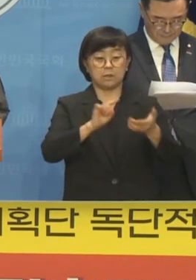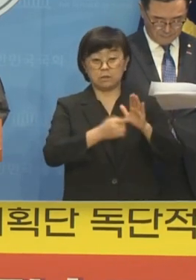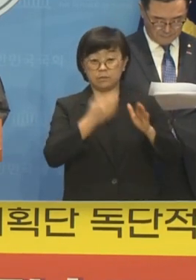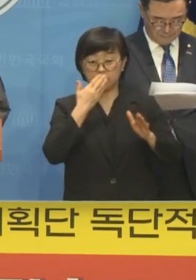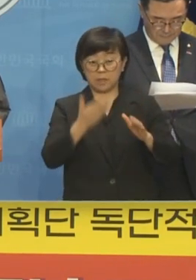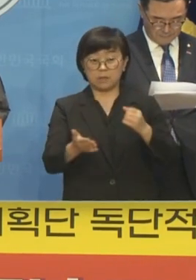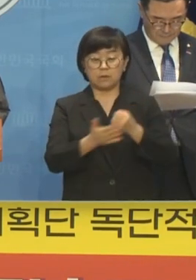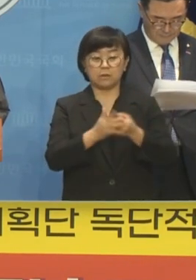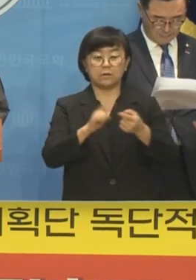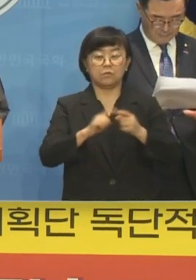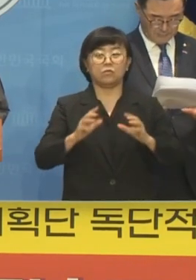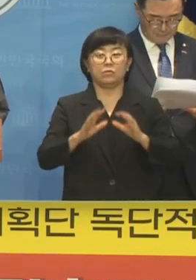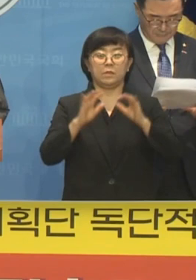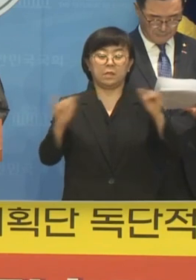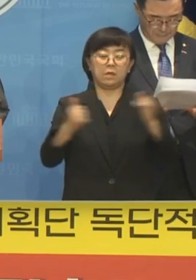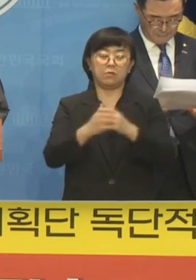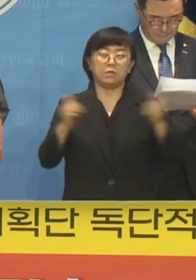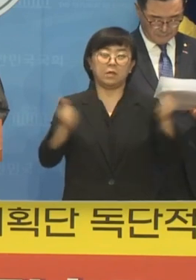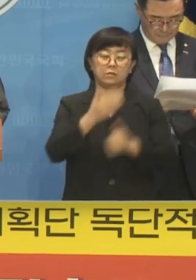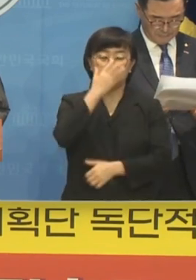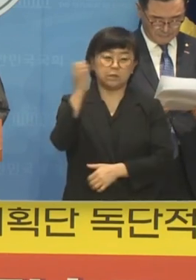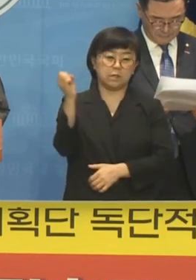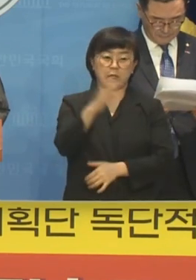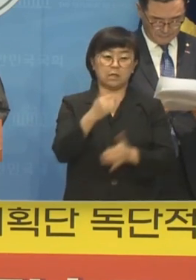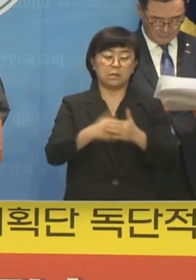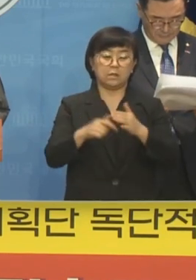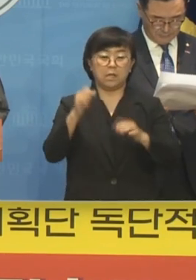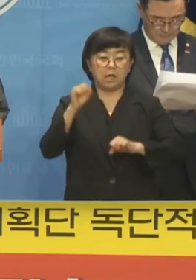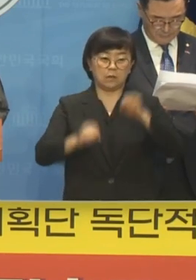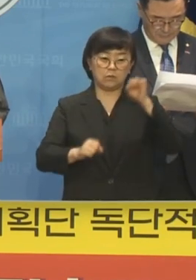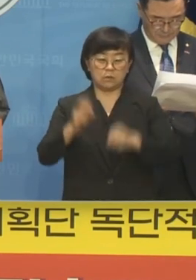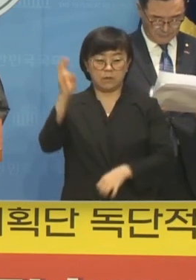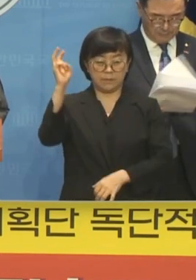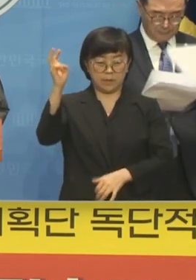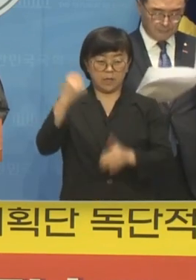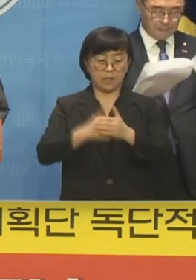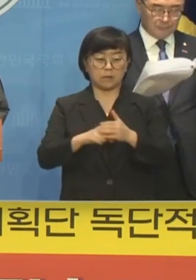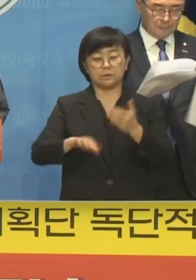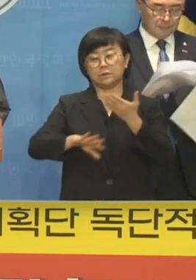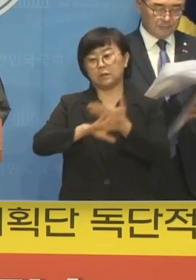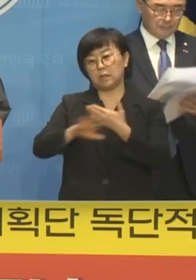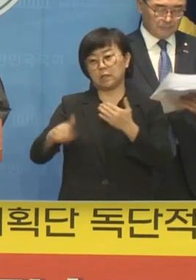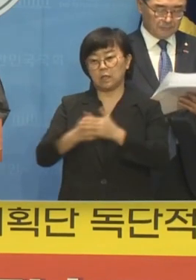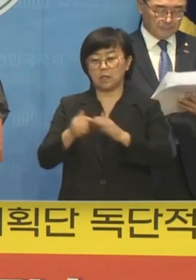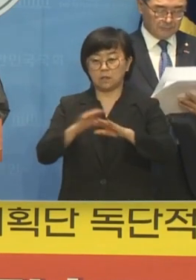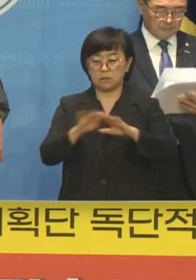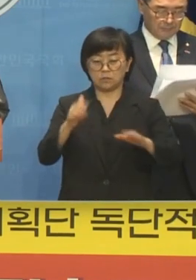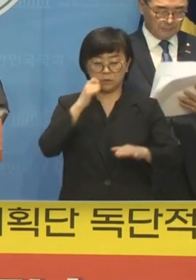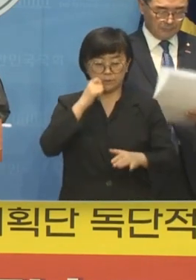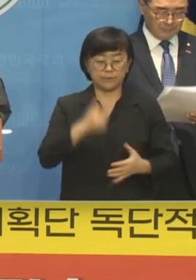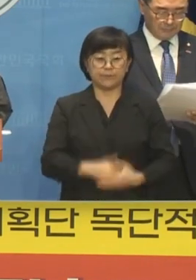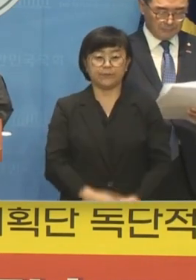것은 국민과 국회를 무시하는 처사가 아니고서는 달리 해석할 수 없다.